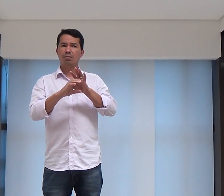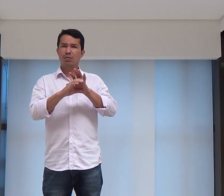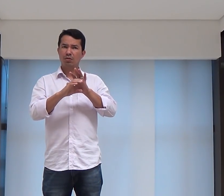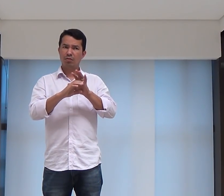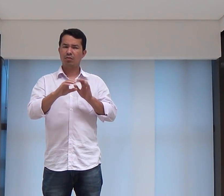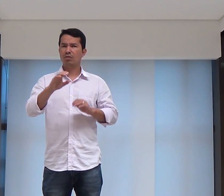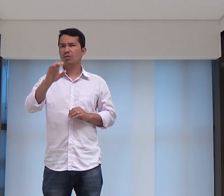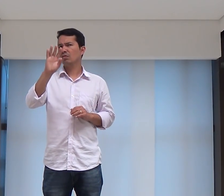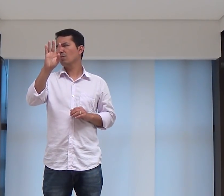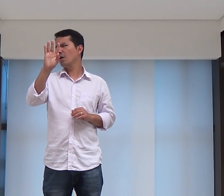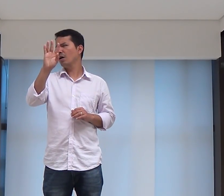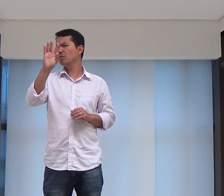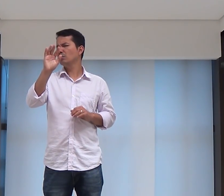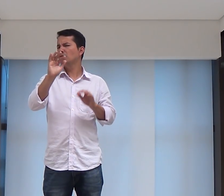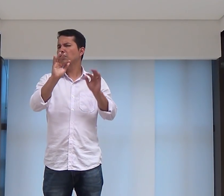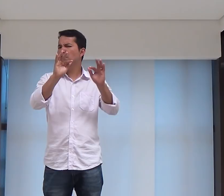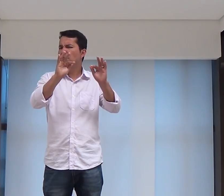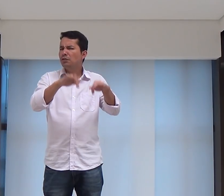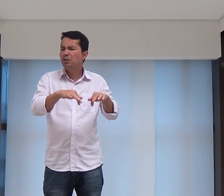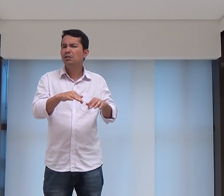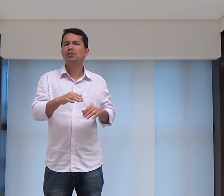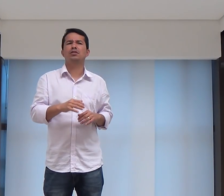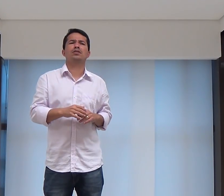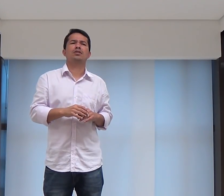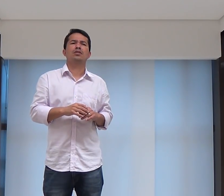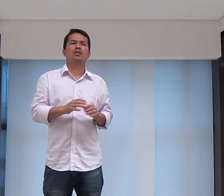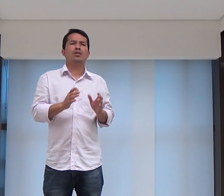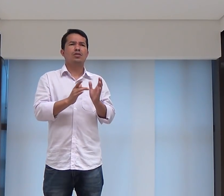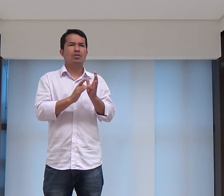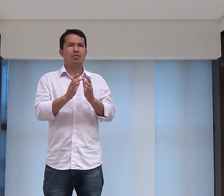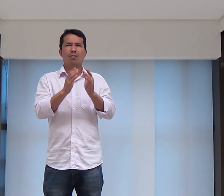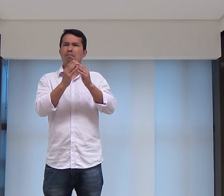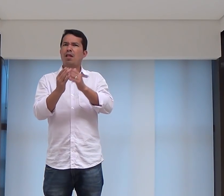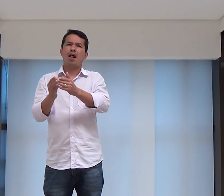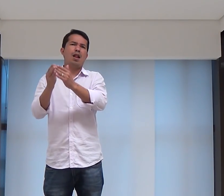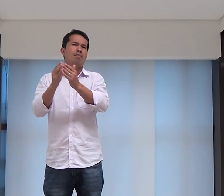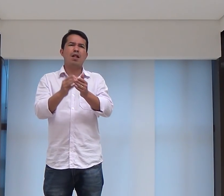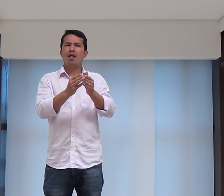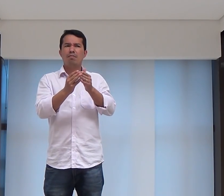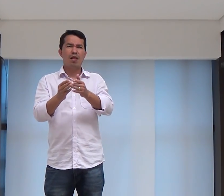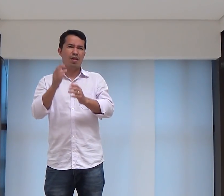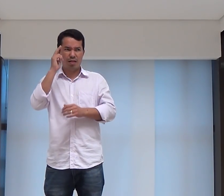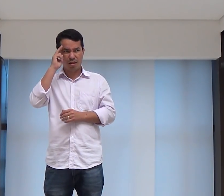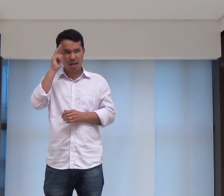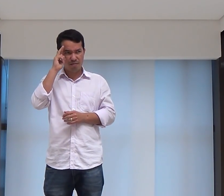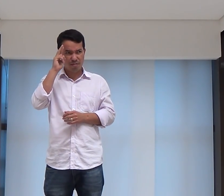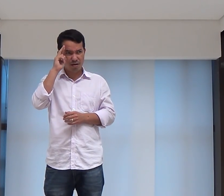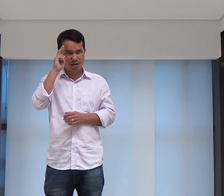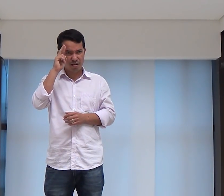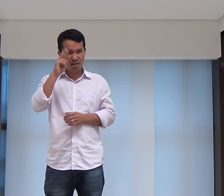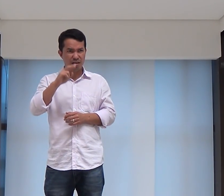Em Marcos, capítulo 4, finalzinho desse capítulo, Jesus está em um barco,